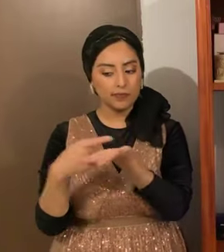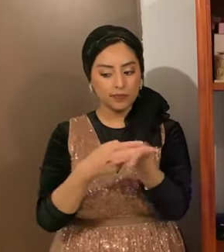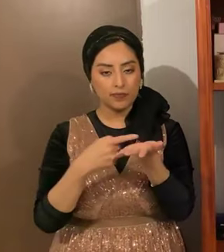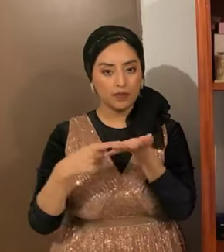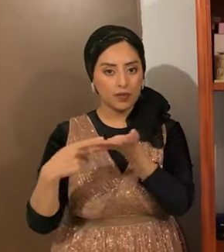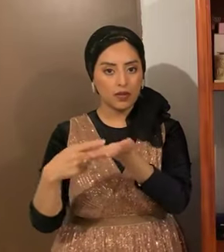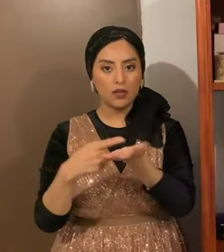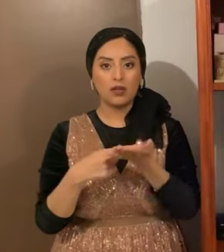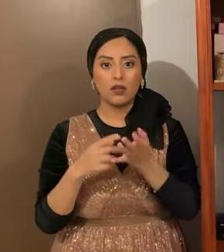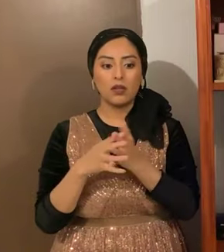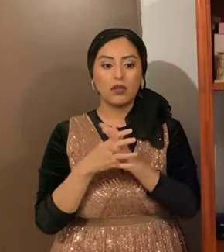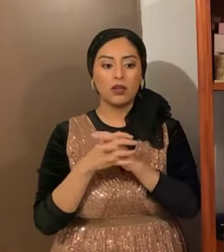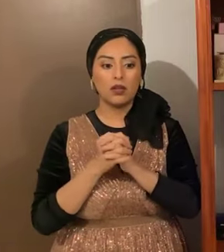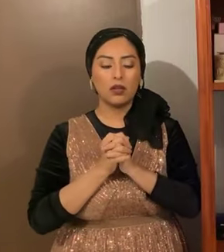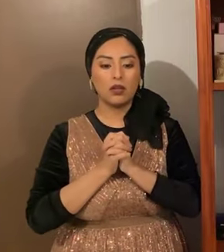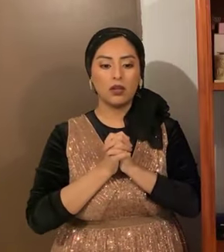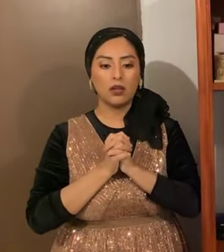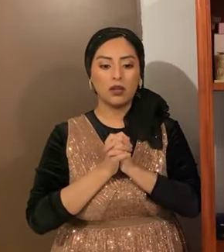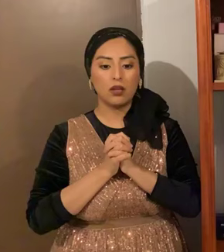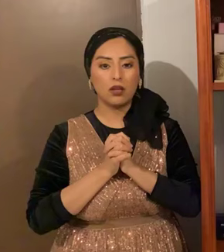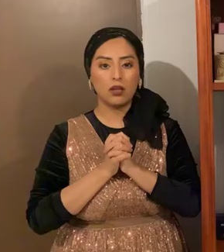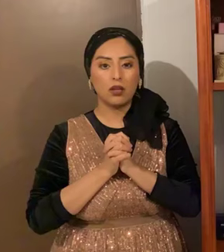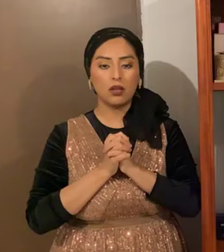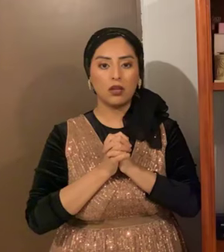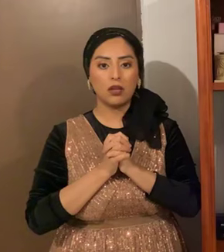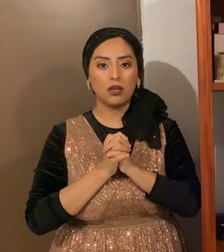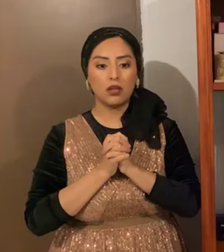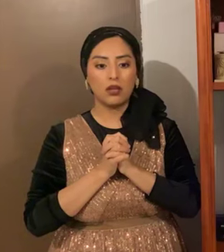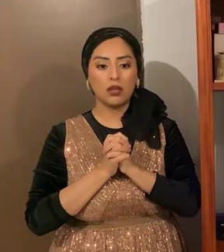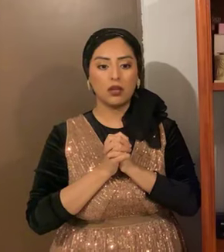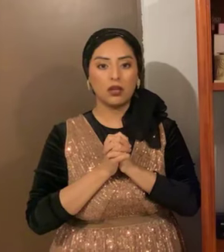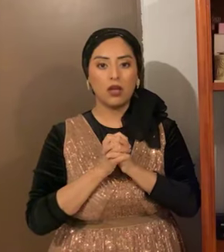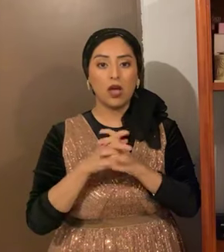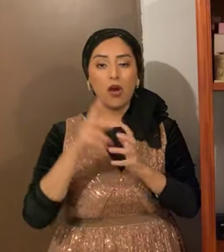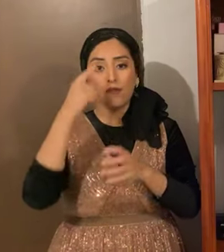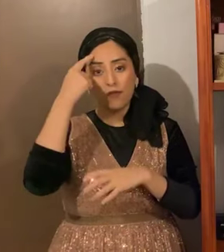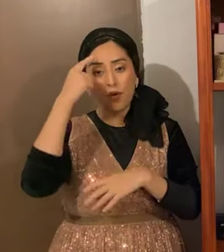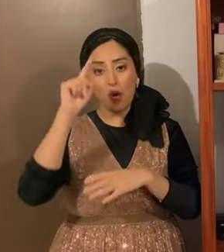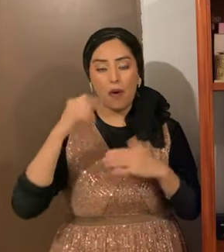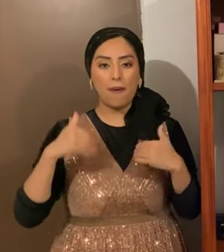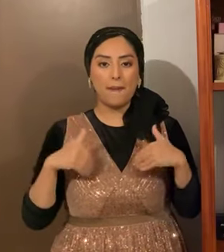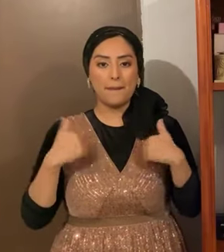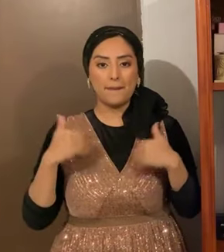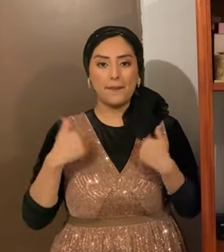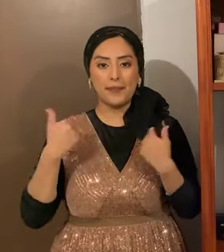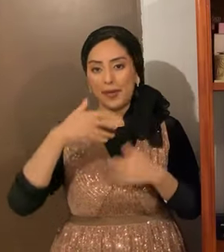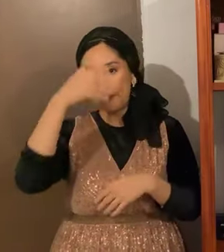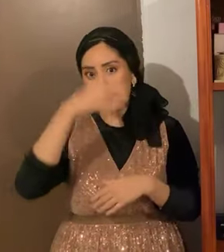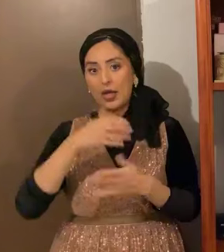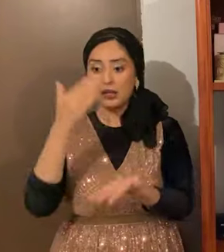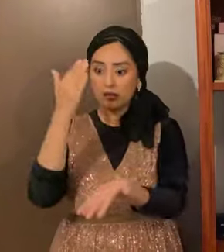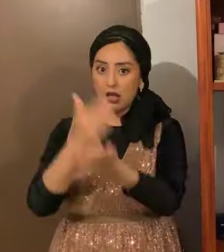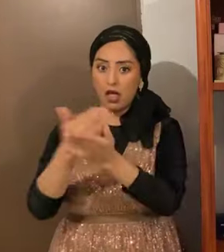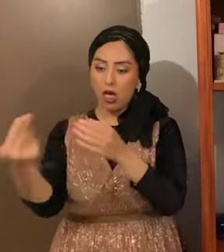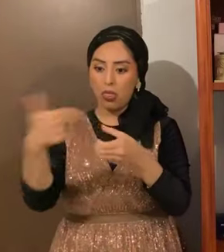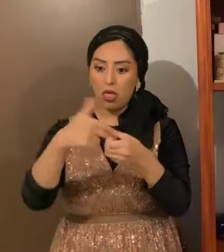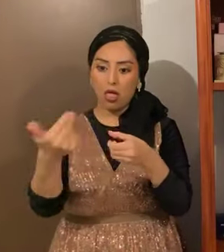combatir el aumento de la radicalización terrorista de menores, pero ellos son los culpables de todo.